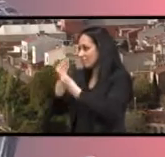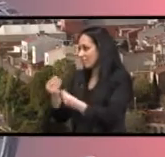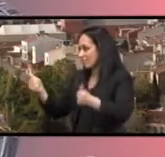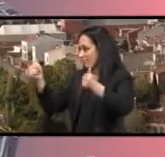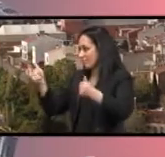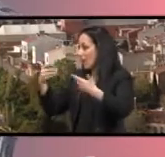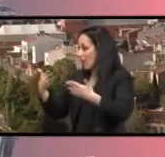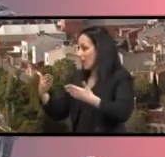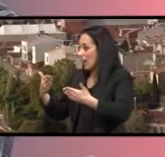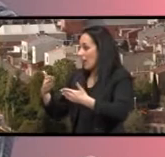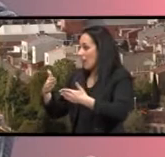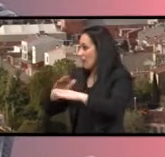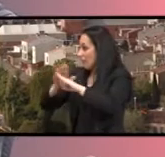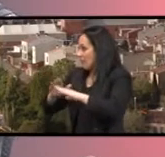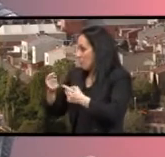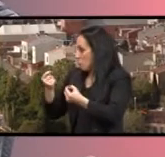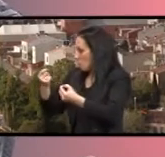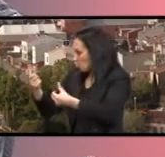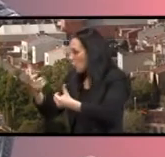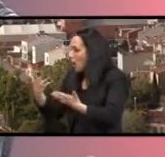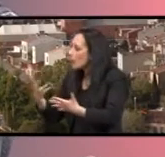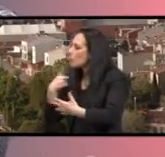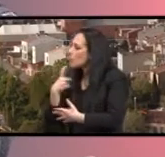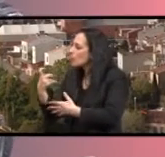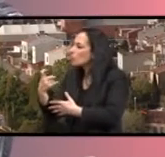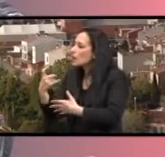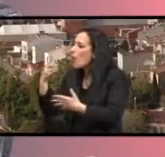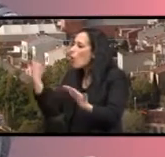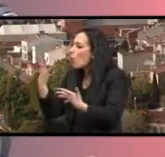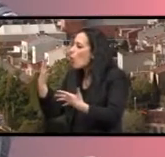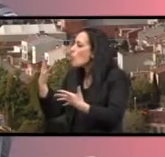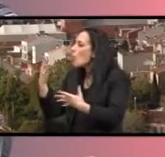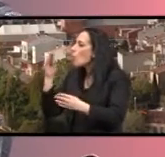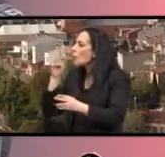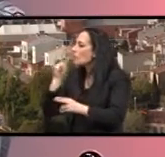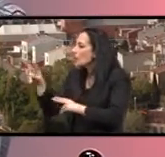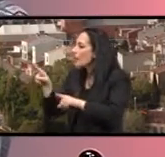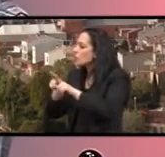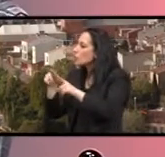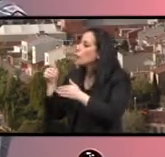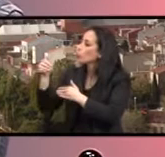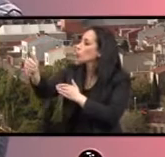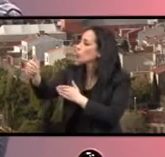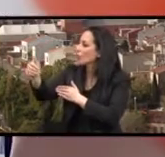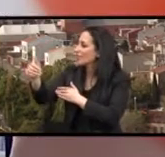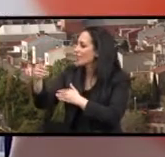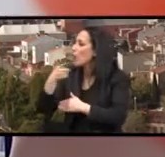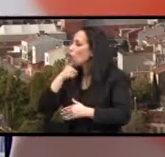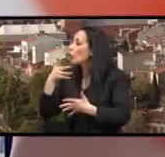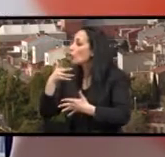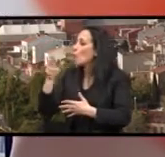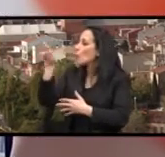el futur? El veieu de color de rosa? El veieu de matisos? Oriol, tu no el veus, però tu el tactes, eh? El tacte el tens molt